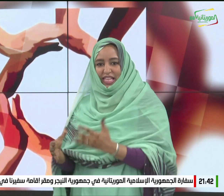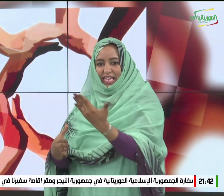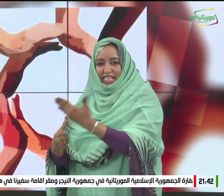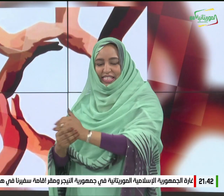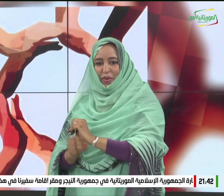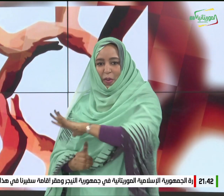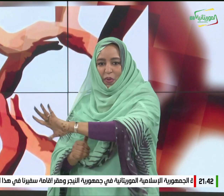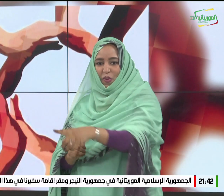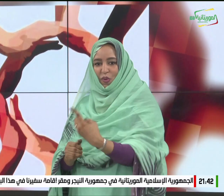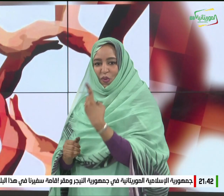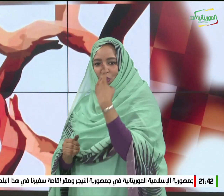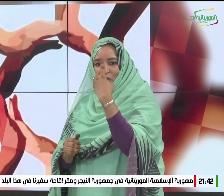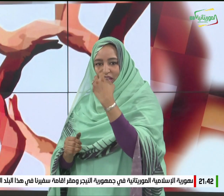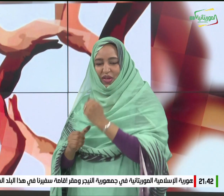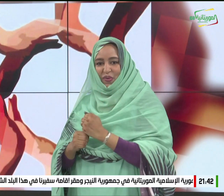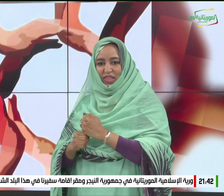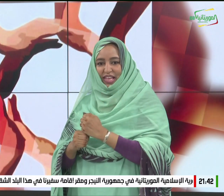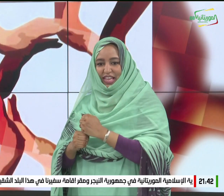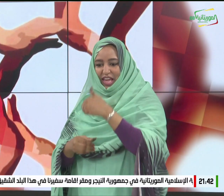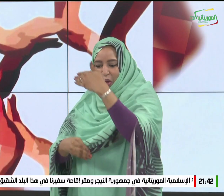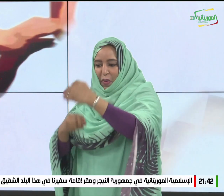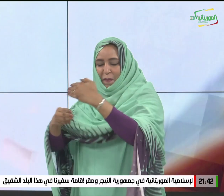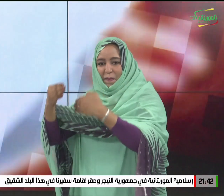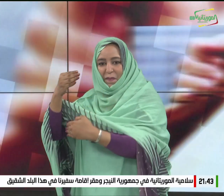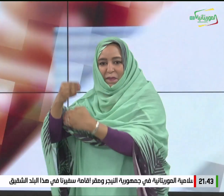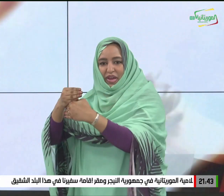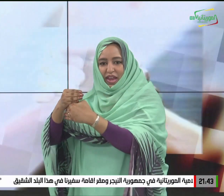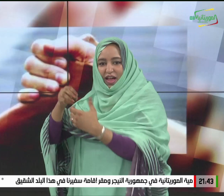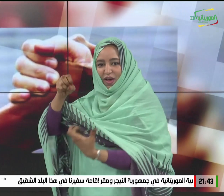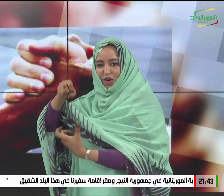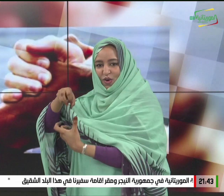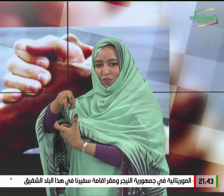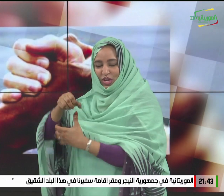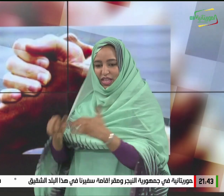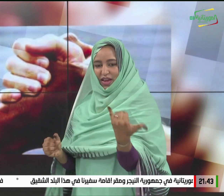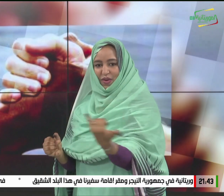الوطنية هي أساس كل شيء، وهي التي تقوي الأمة وتطورها.